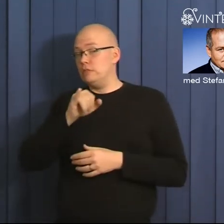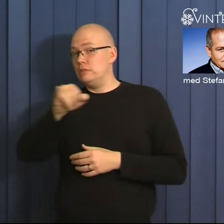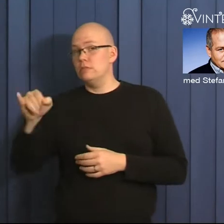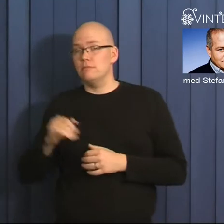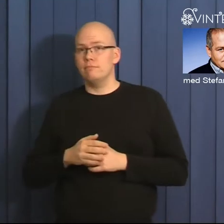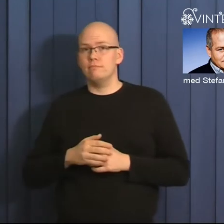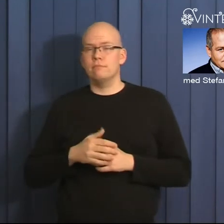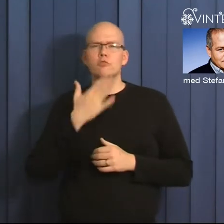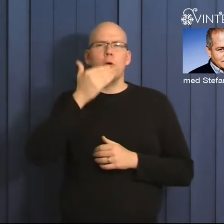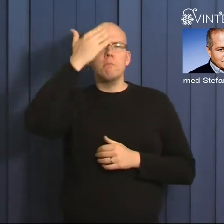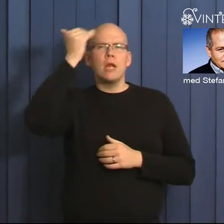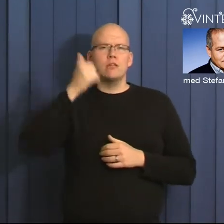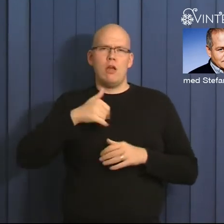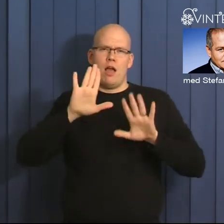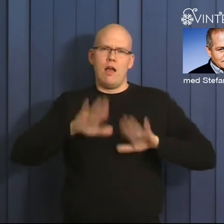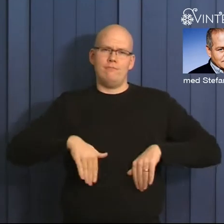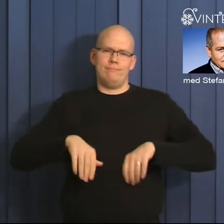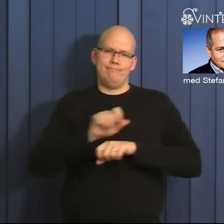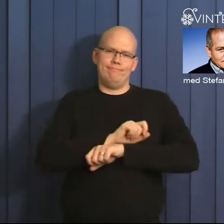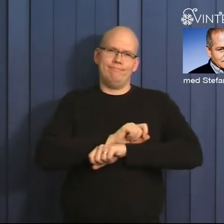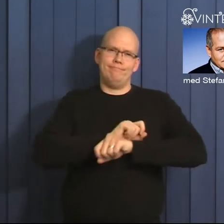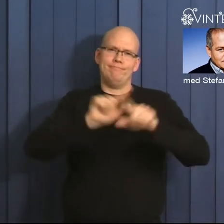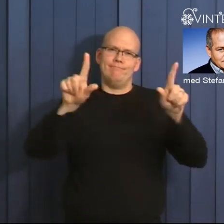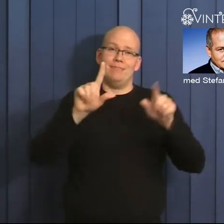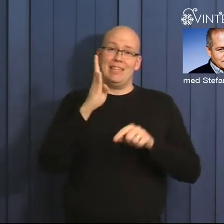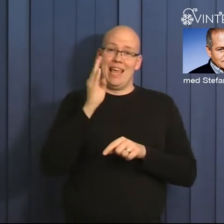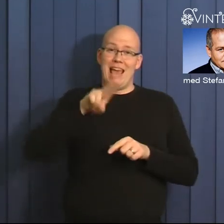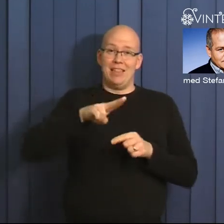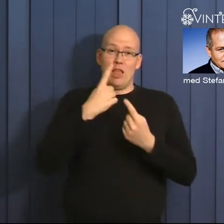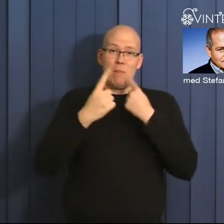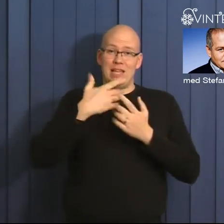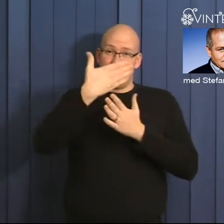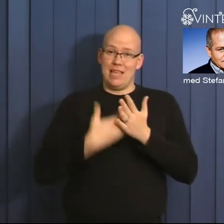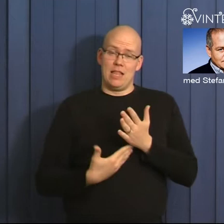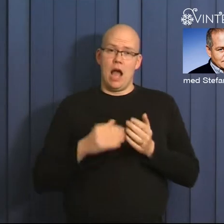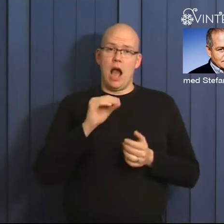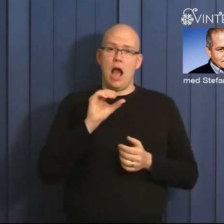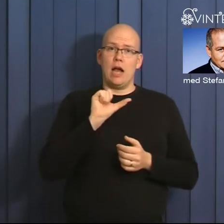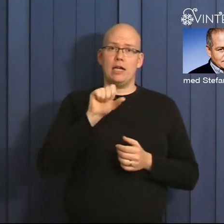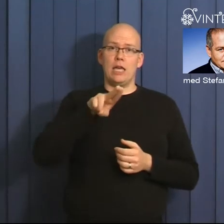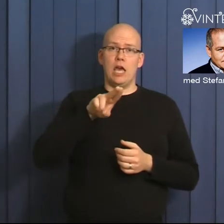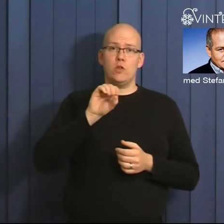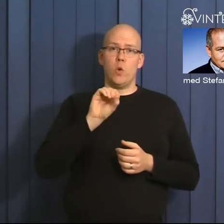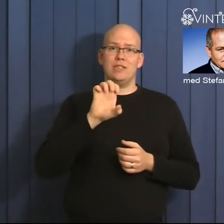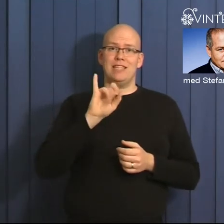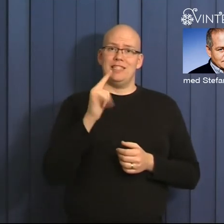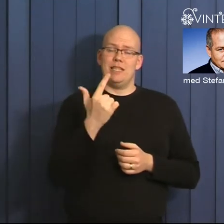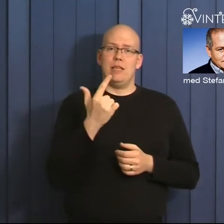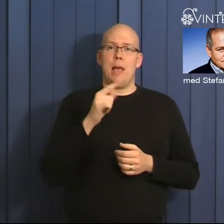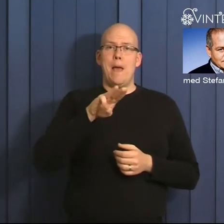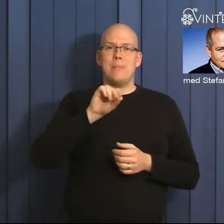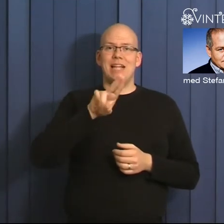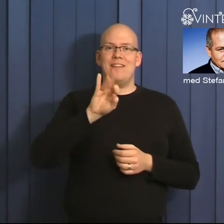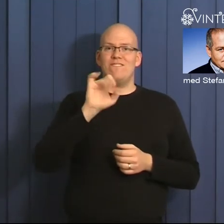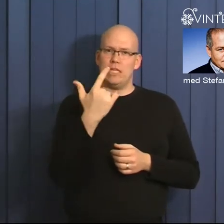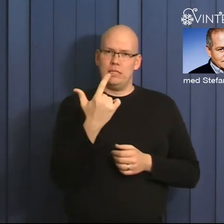publicerade jag det agnostiska manifestet på Dagens Nyheters debattsida agnosticism säger att det var